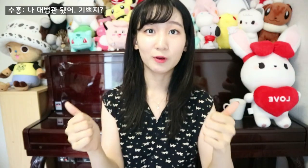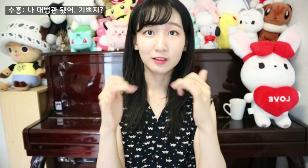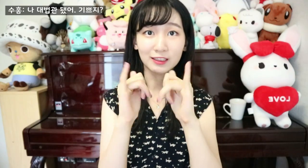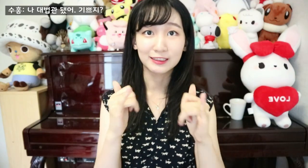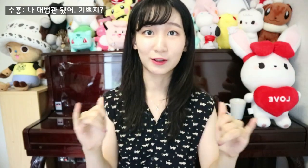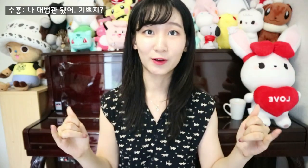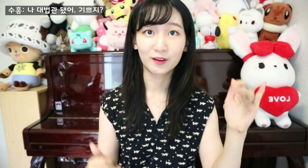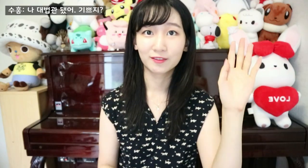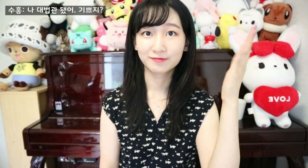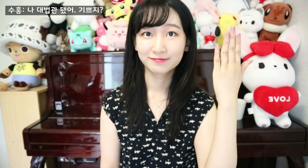대법관 됐어.